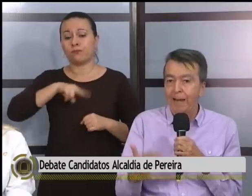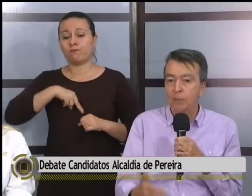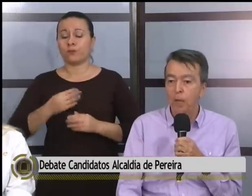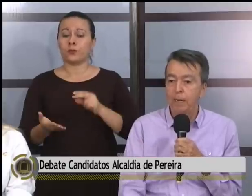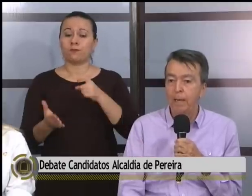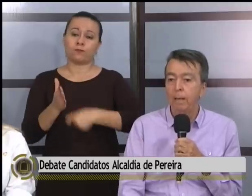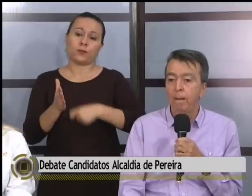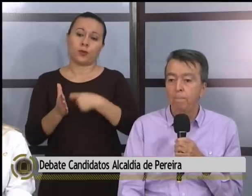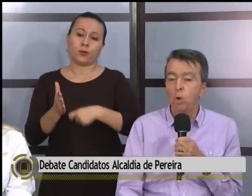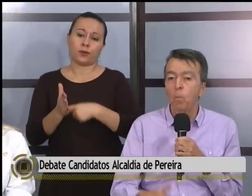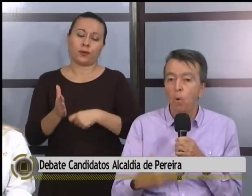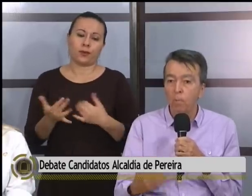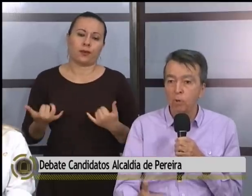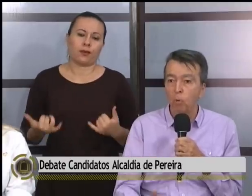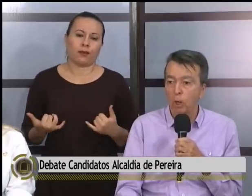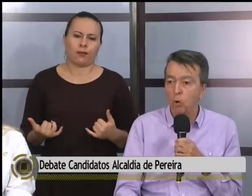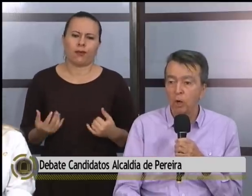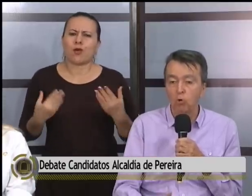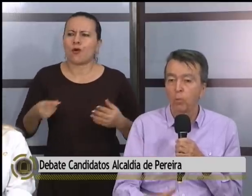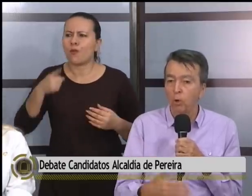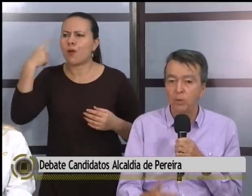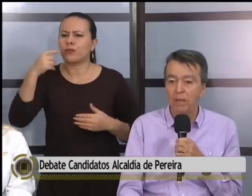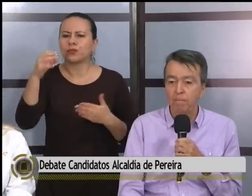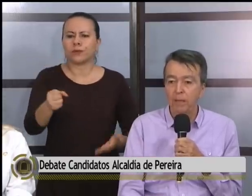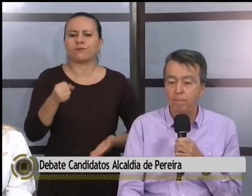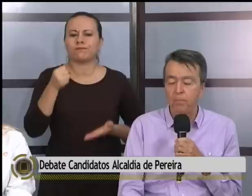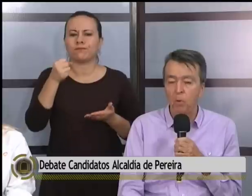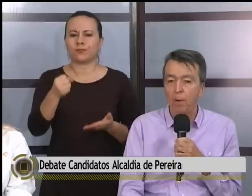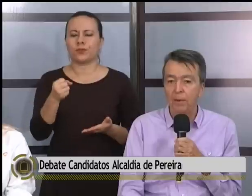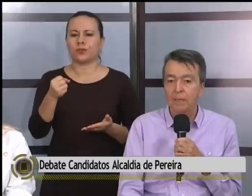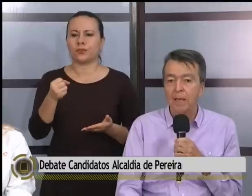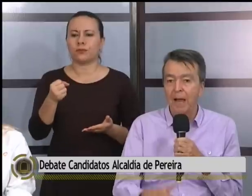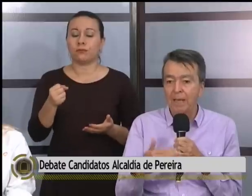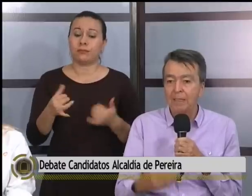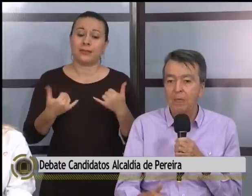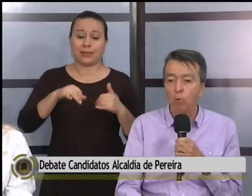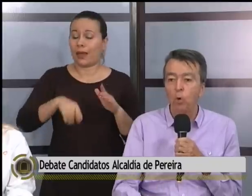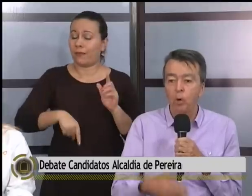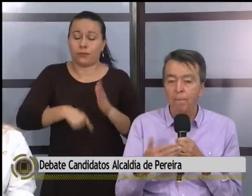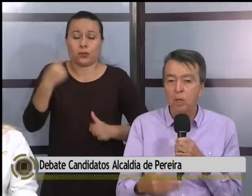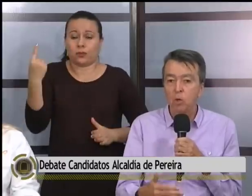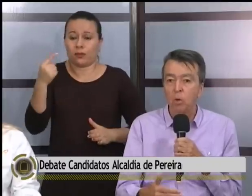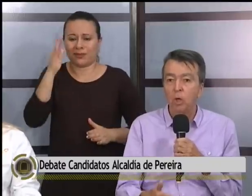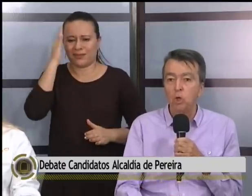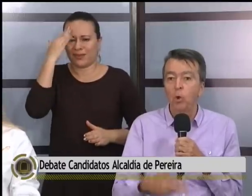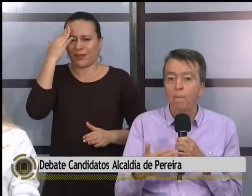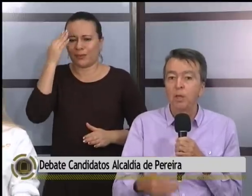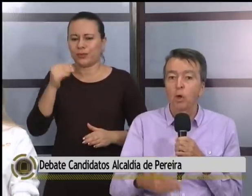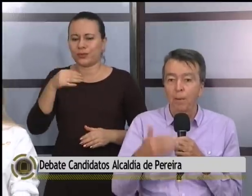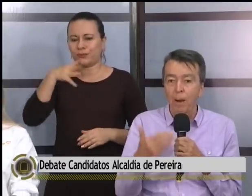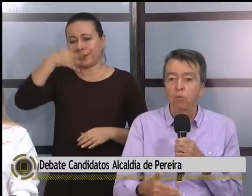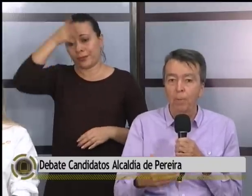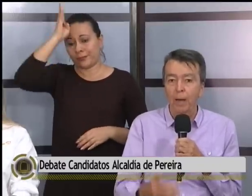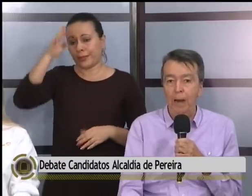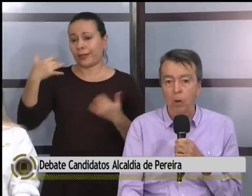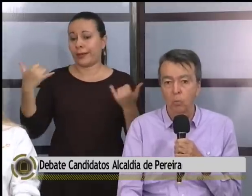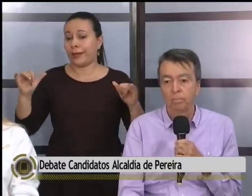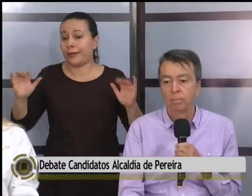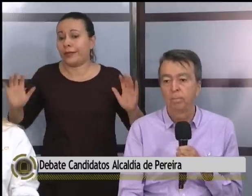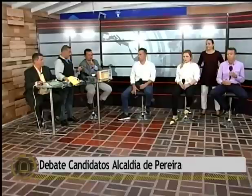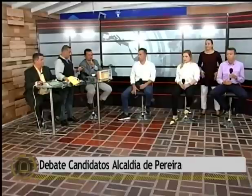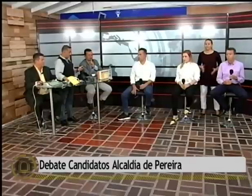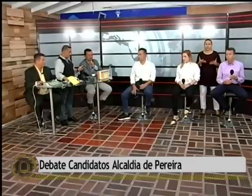de cara a la ciudadanía, cómo vamos a buscar los recursos, pero de una vez hay que decirlo, fue un capricho, y un capricho que vamos a pagar